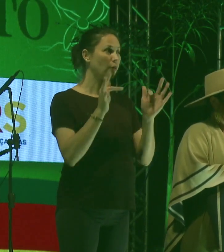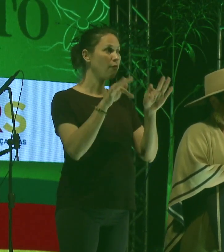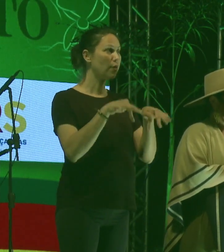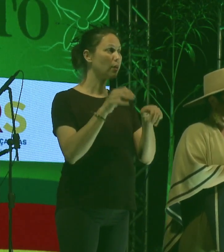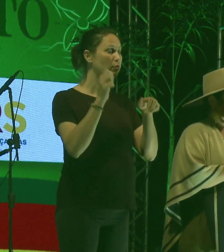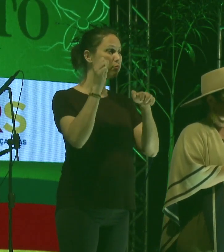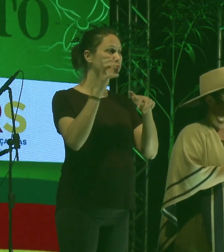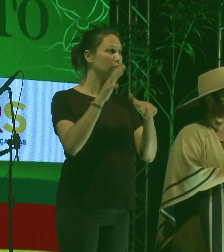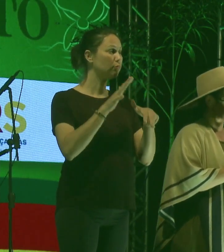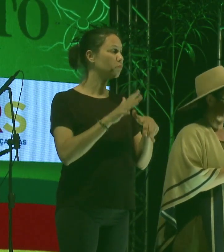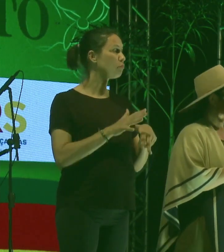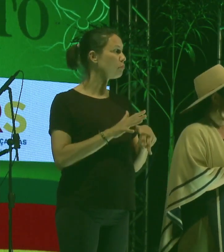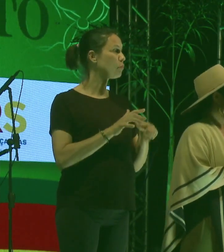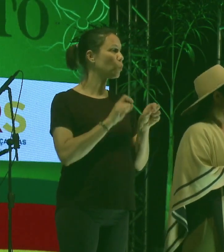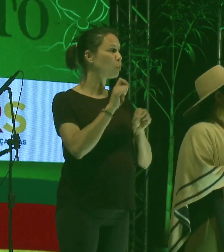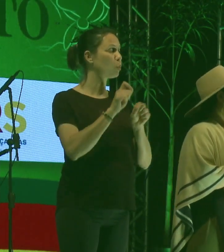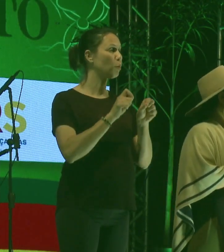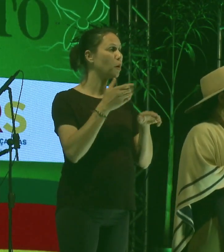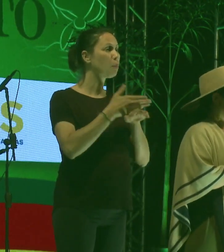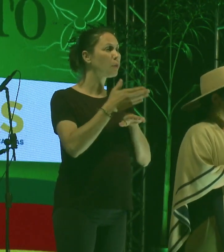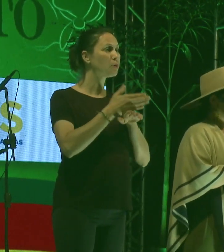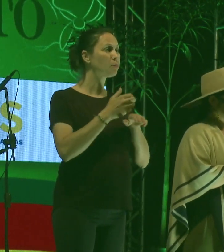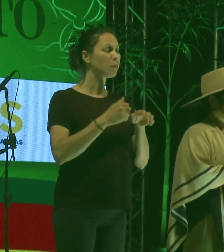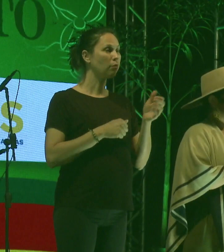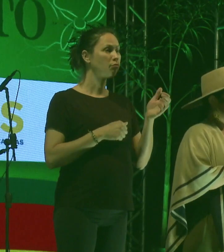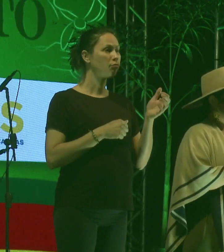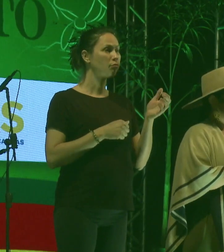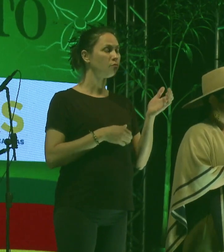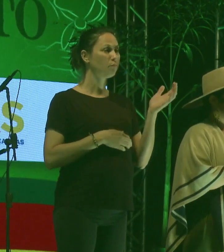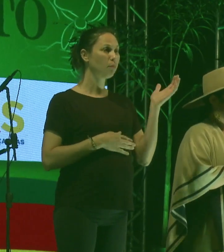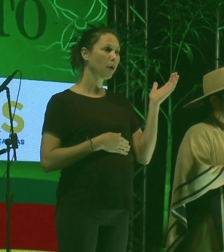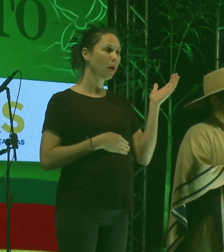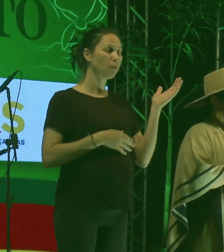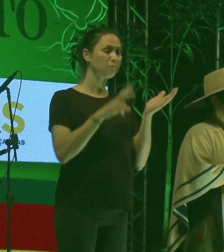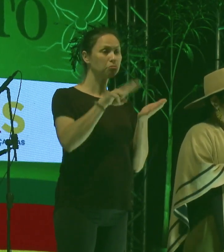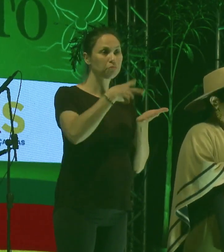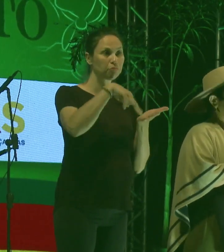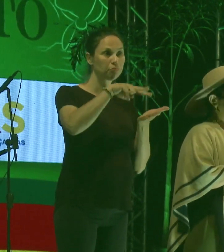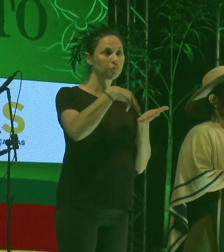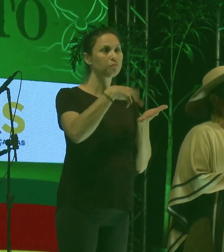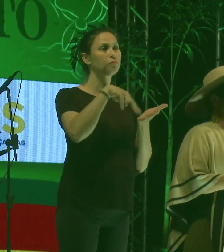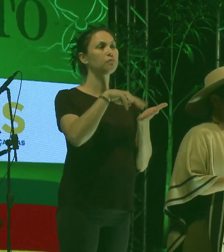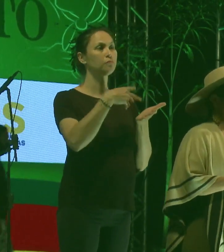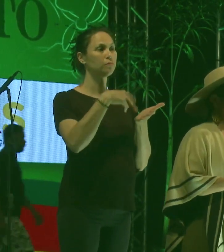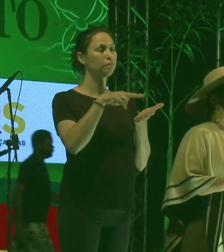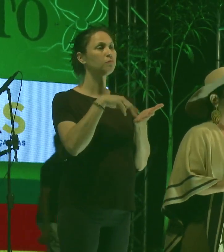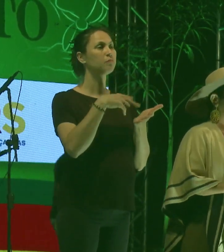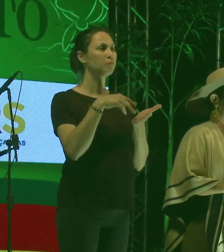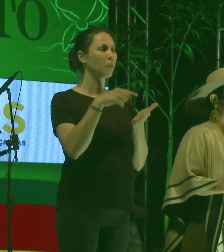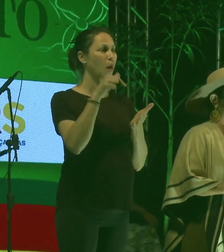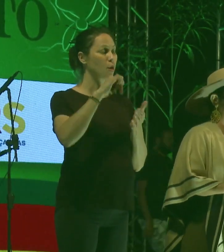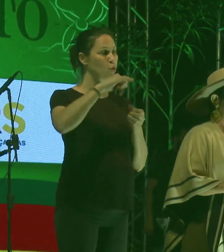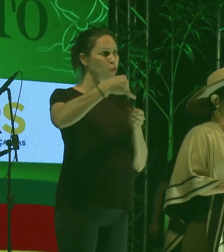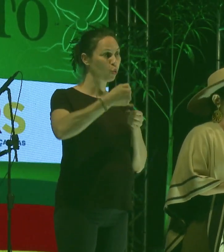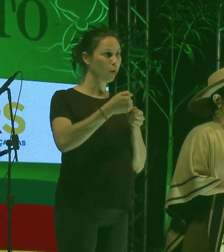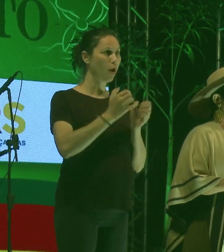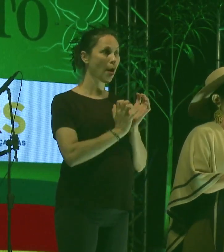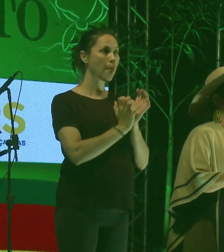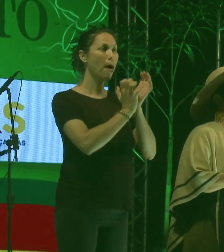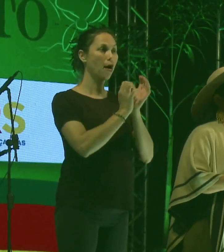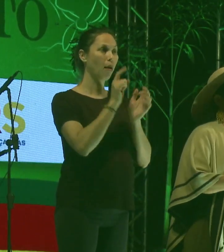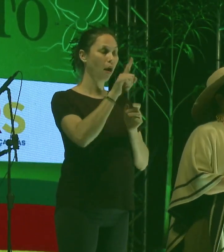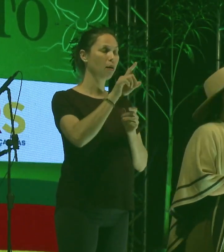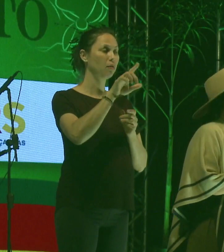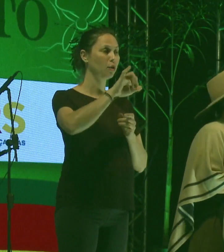possam participar do baile da PAI que está ocorrendo no Gerve, aqui em Juí. Olha aí, gente, a noite